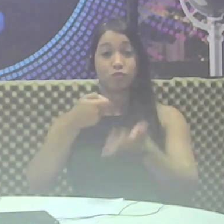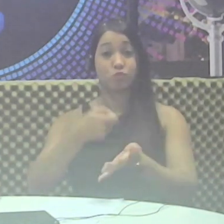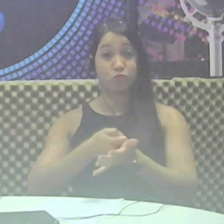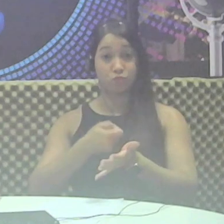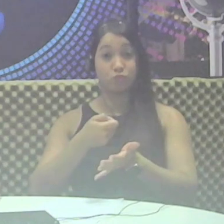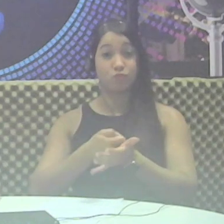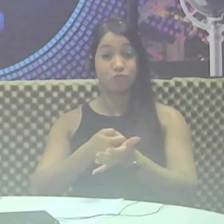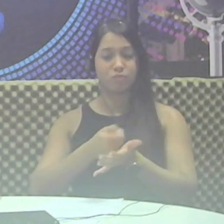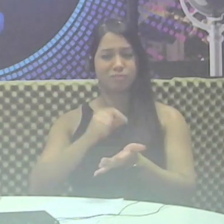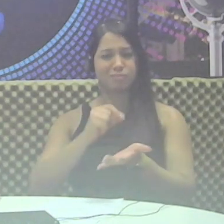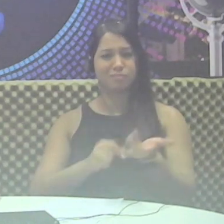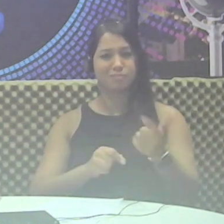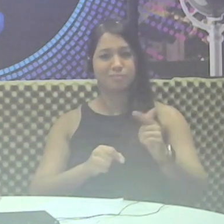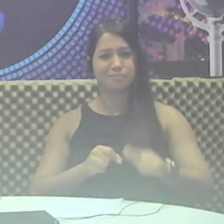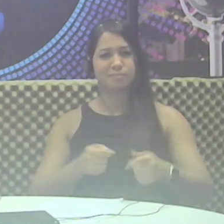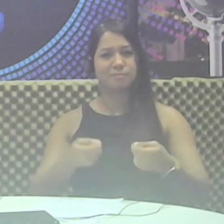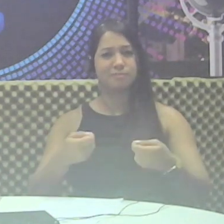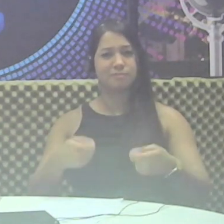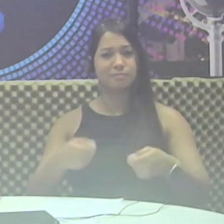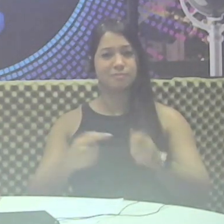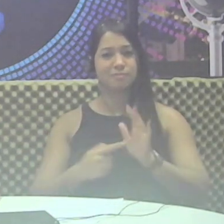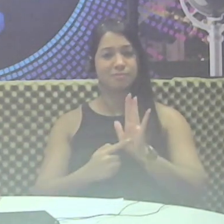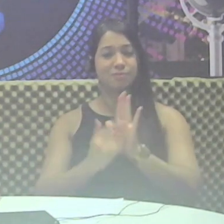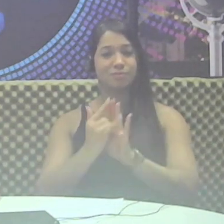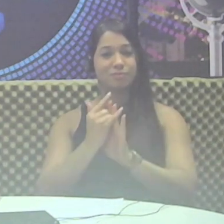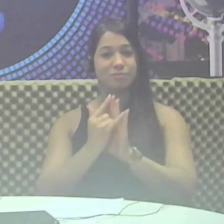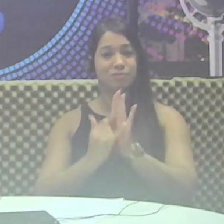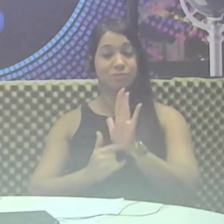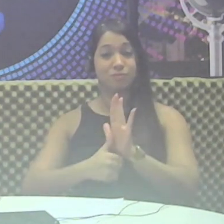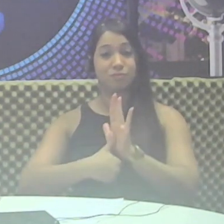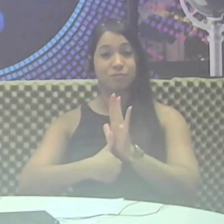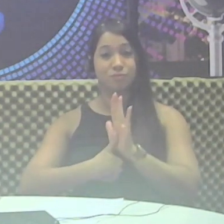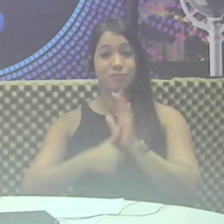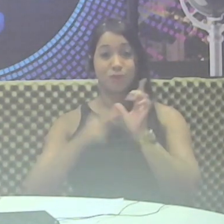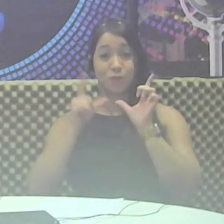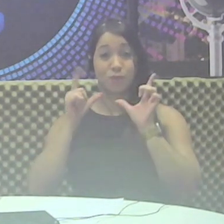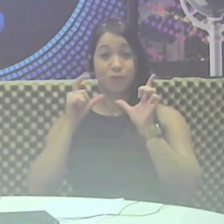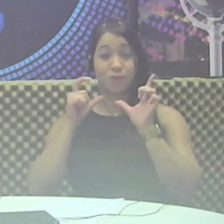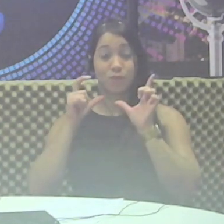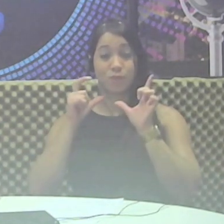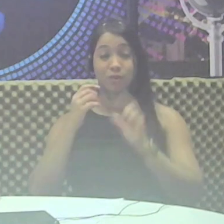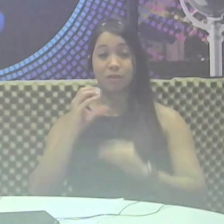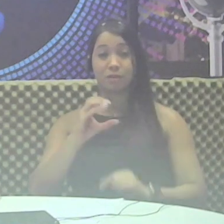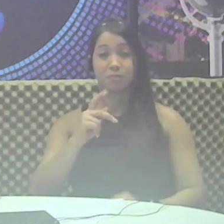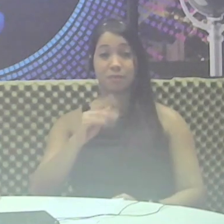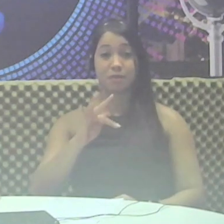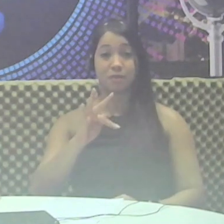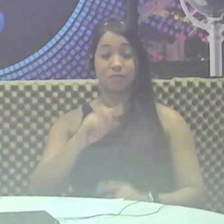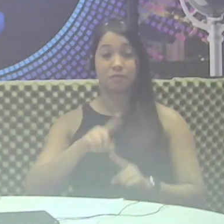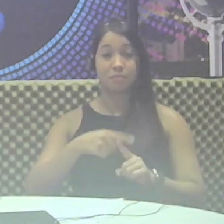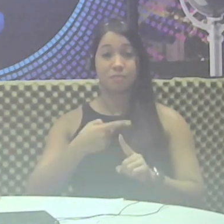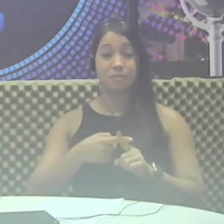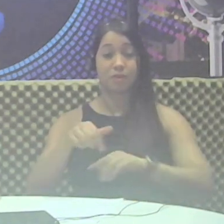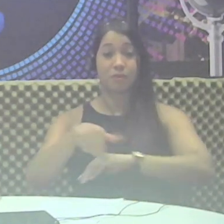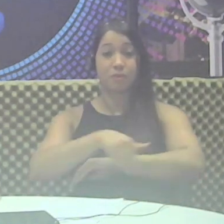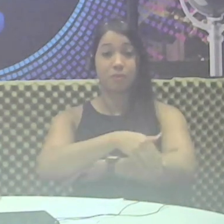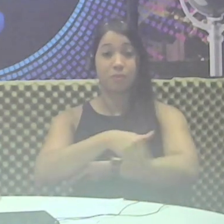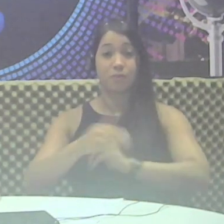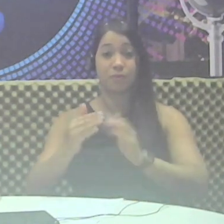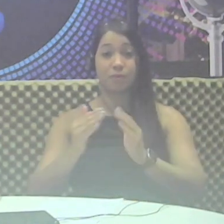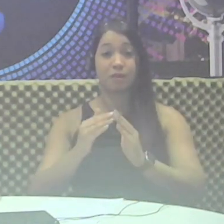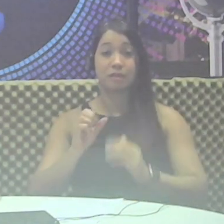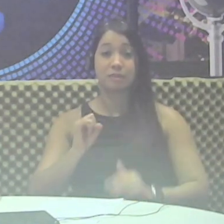Para o recadastramento, é necessário apresentar documento de identificação com foto, CPF e comprovante de endereço